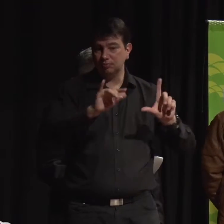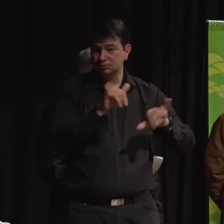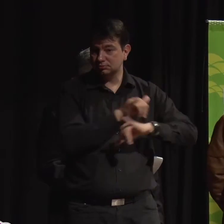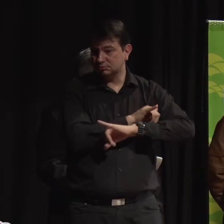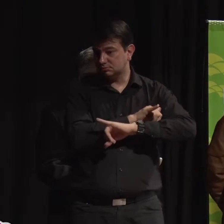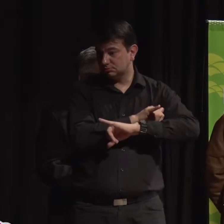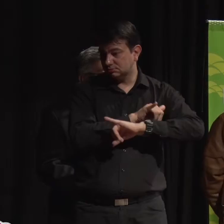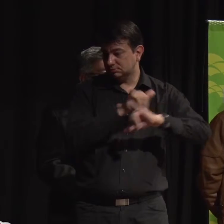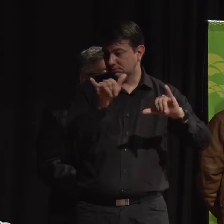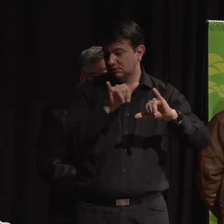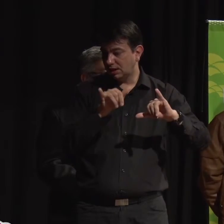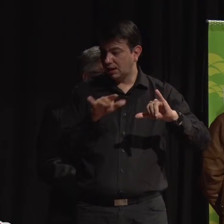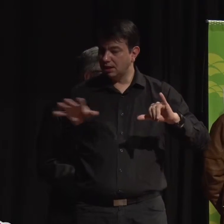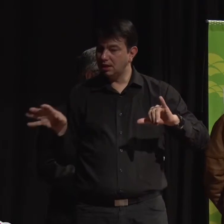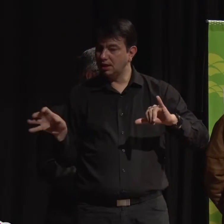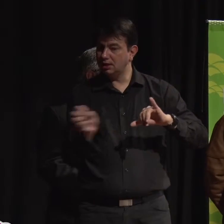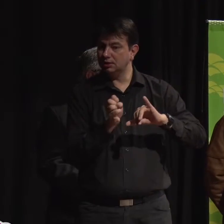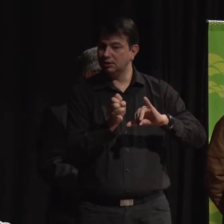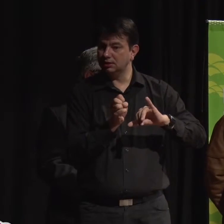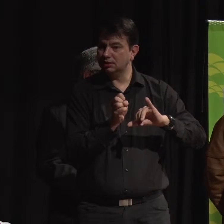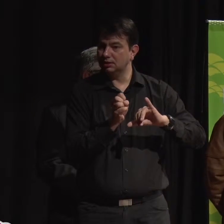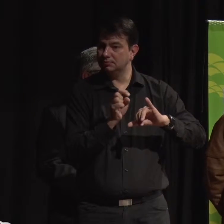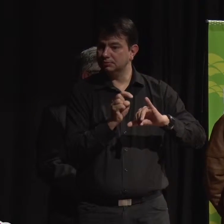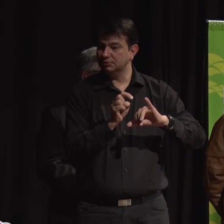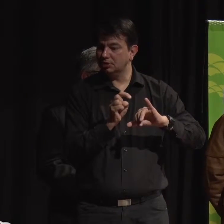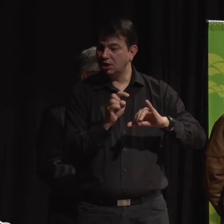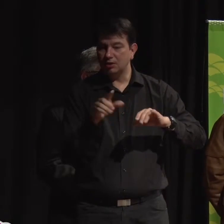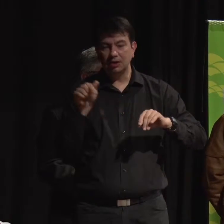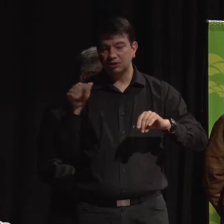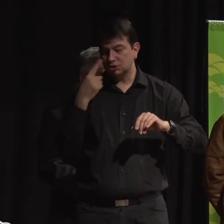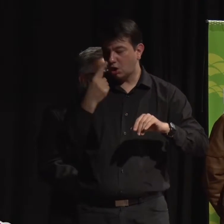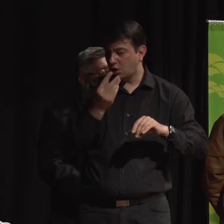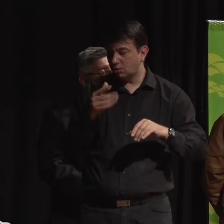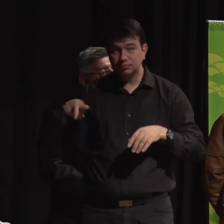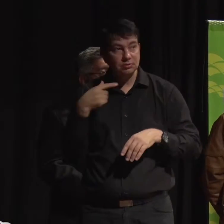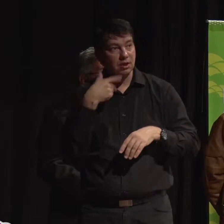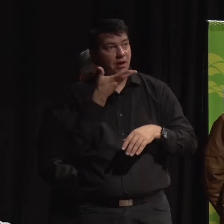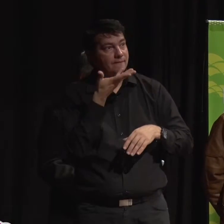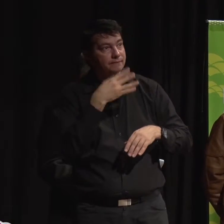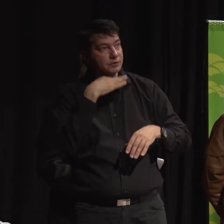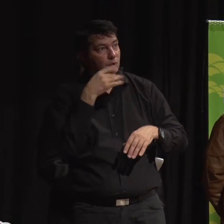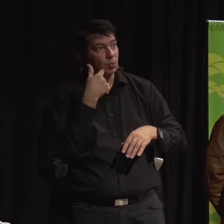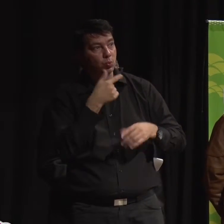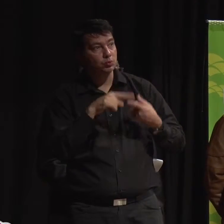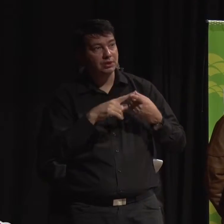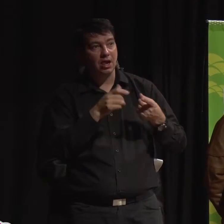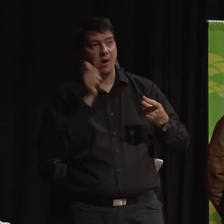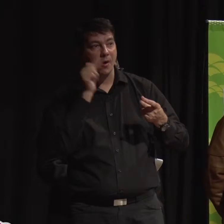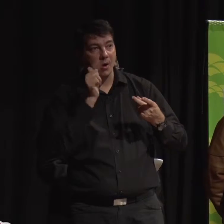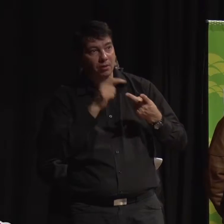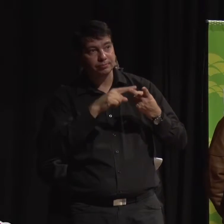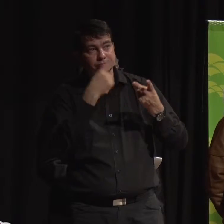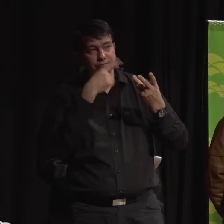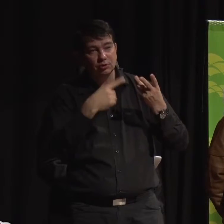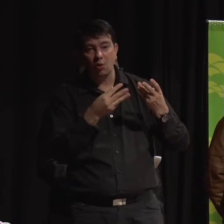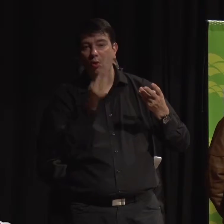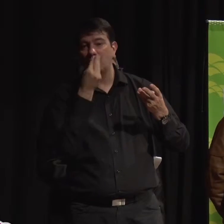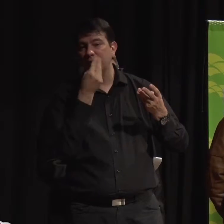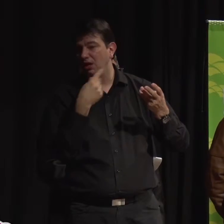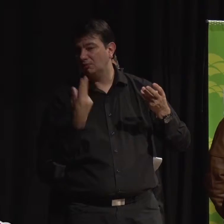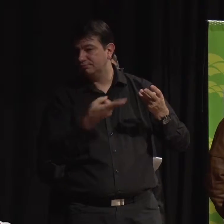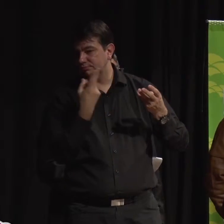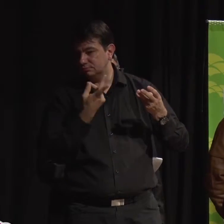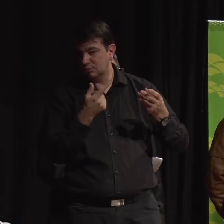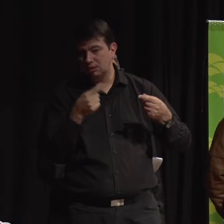los usan para captarlos como consumidores de golosinas de alimentos chatarras